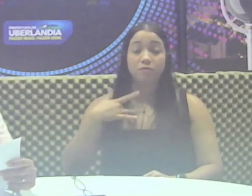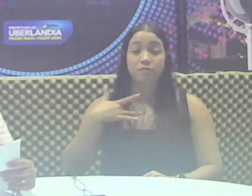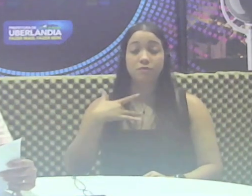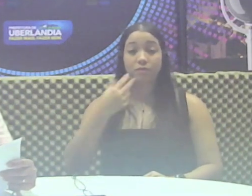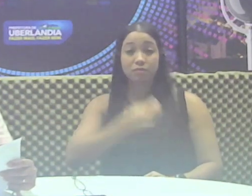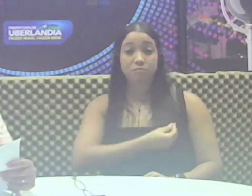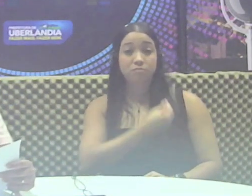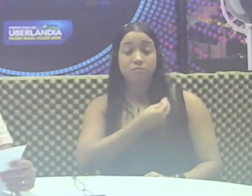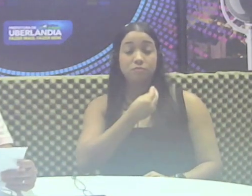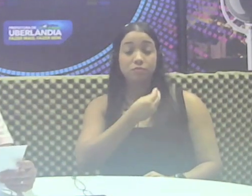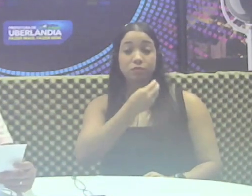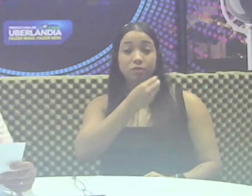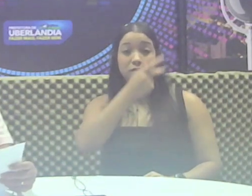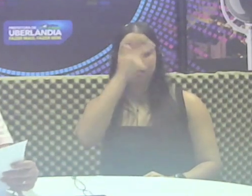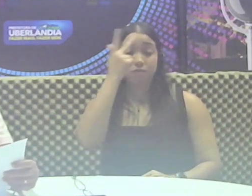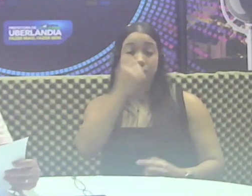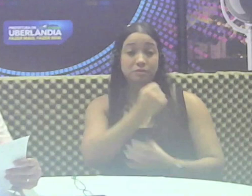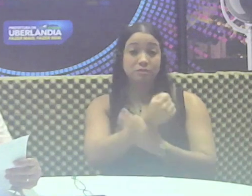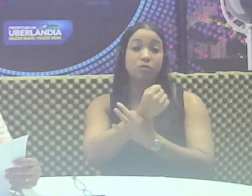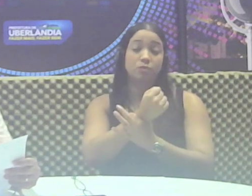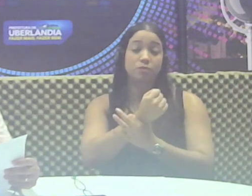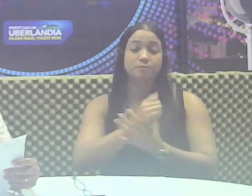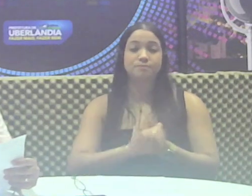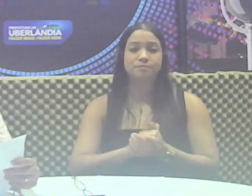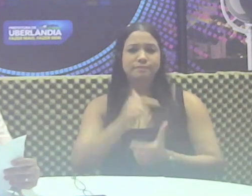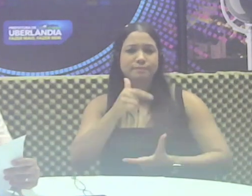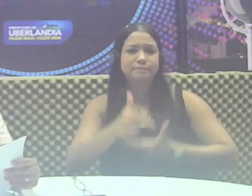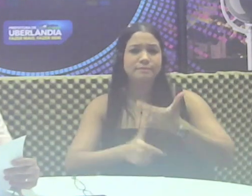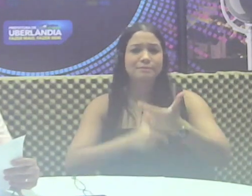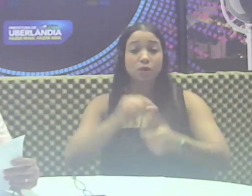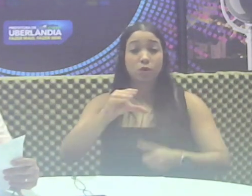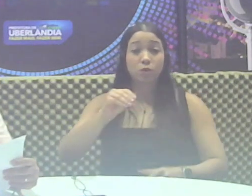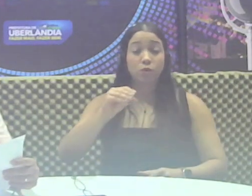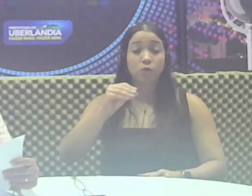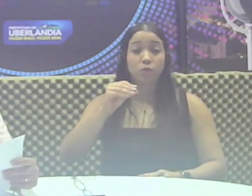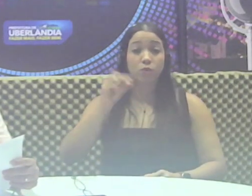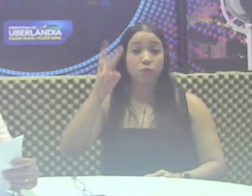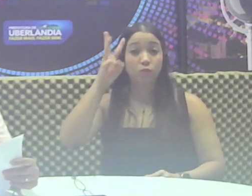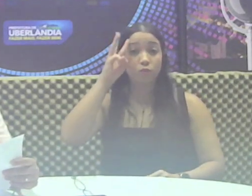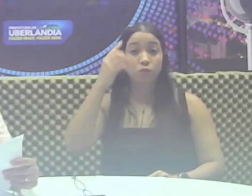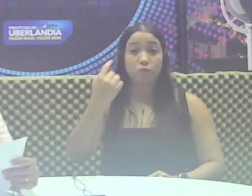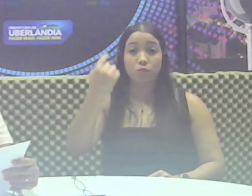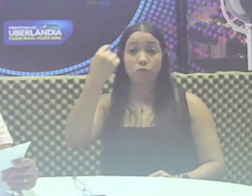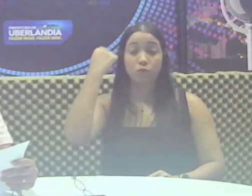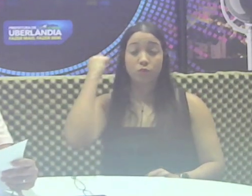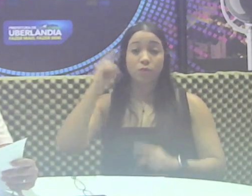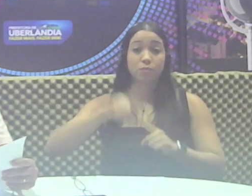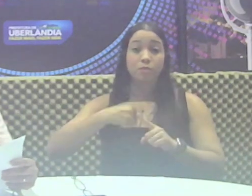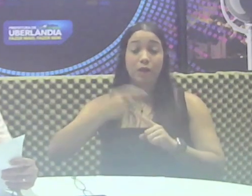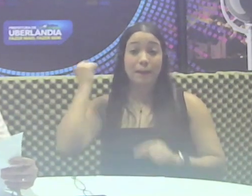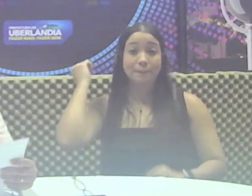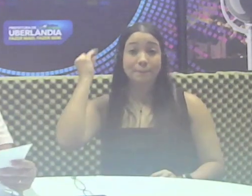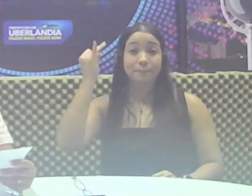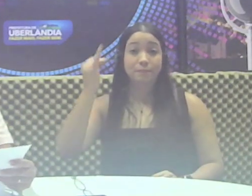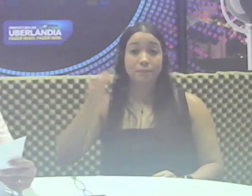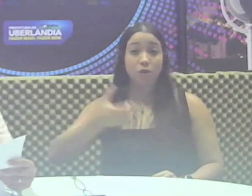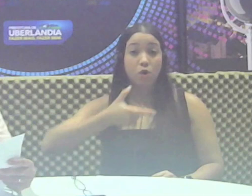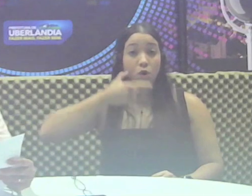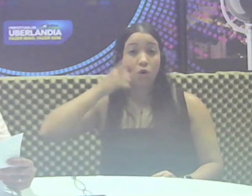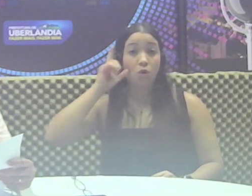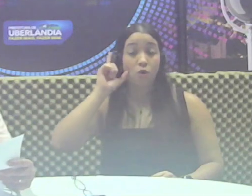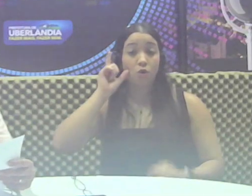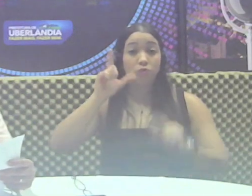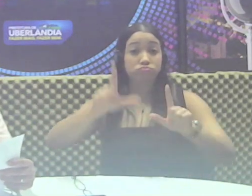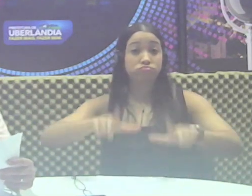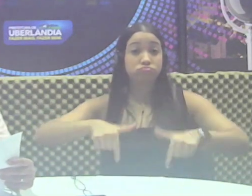do consumidor. Os trabalhos foram realizados entre a noite da última terça e a madrugada de ontem. A